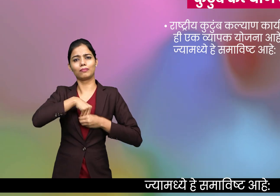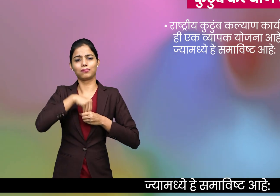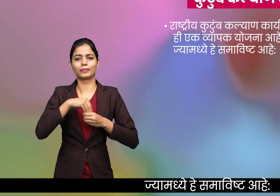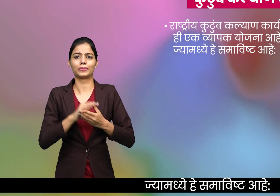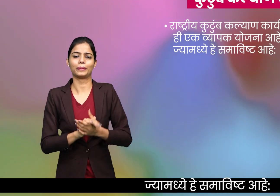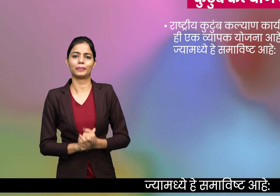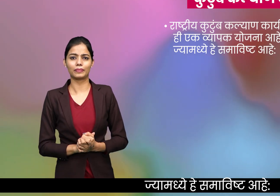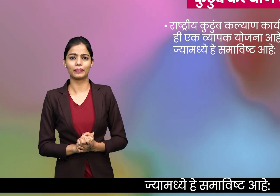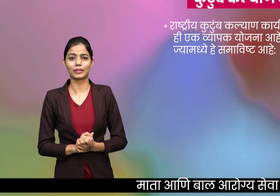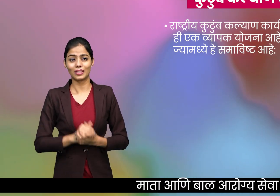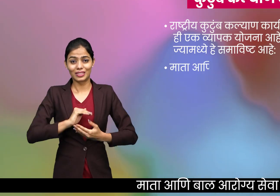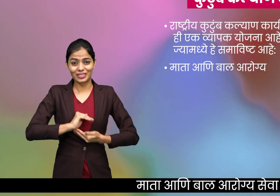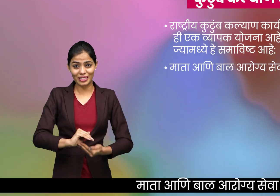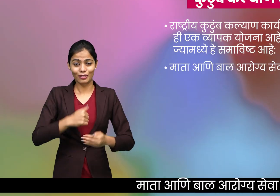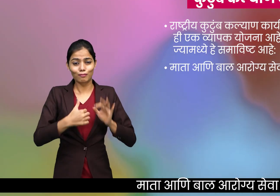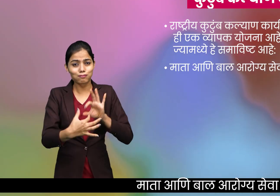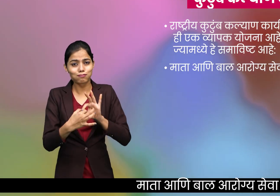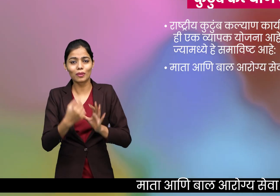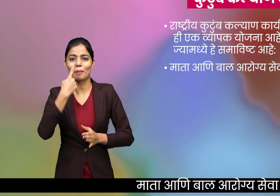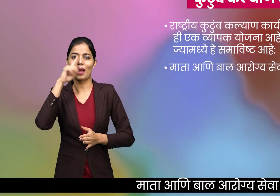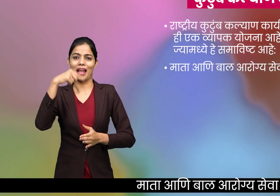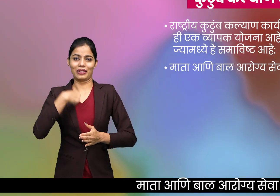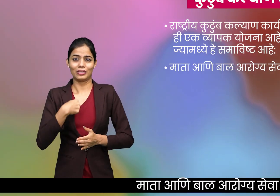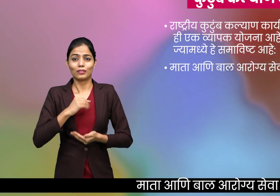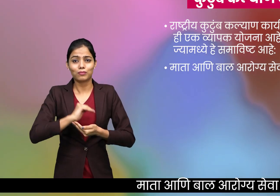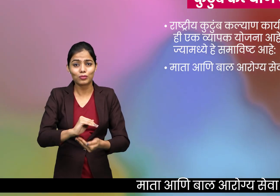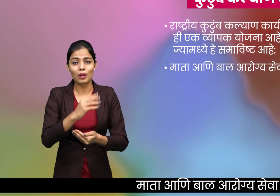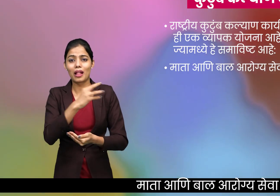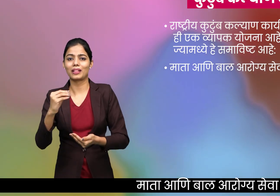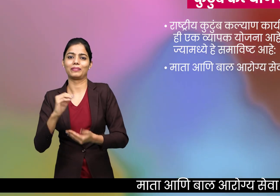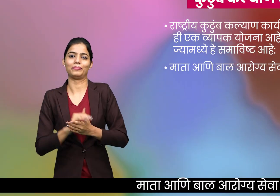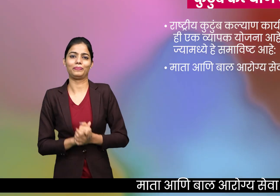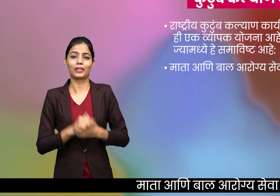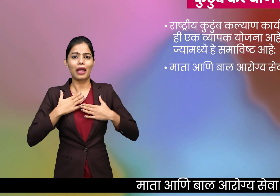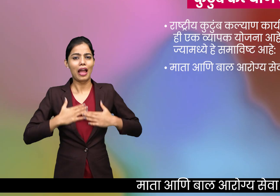आहे. माता आणि बाल आरोग्य सेवा,